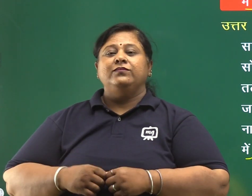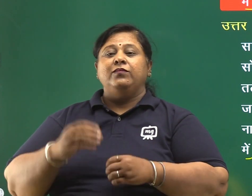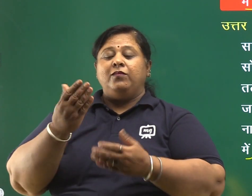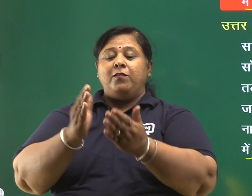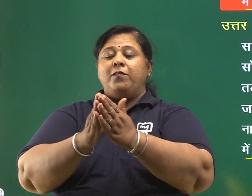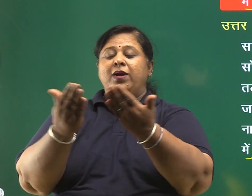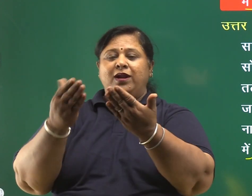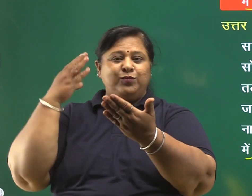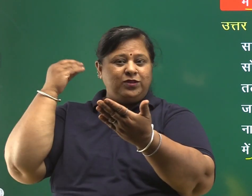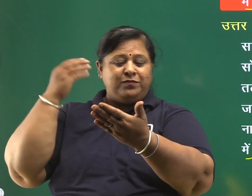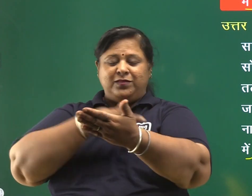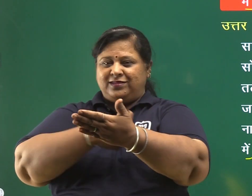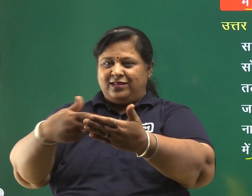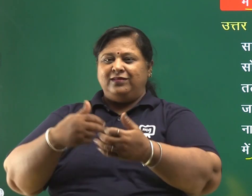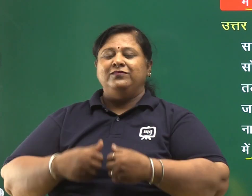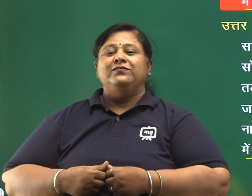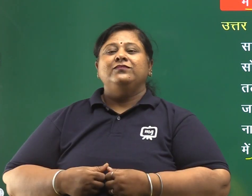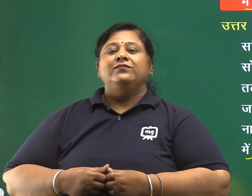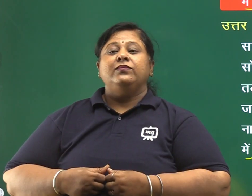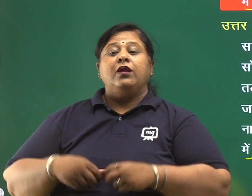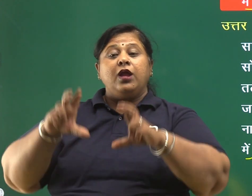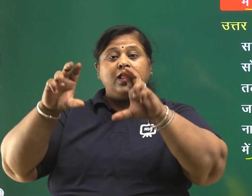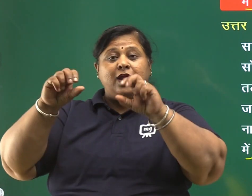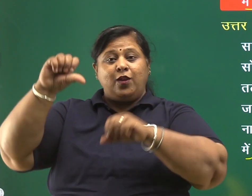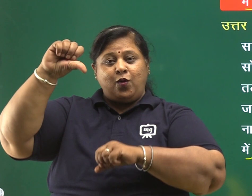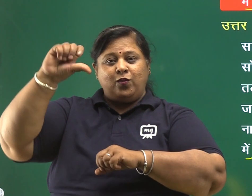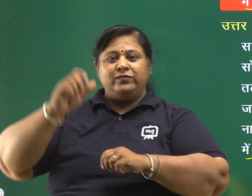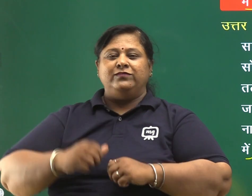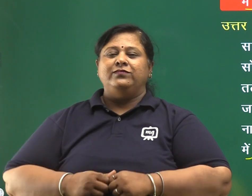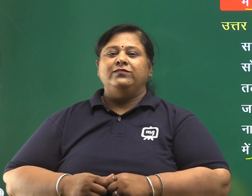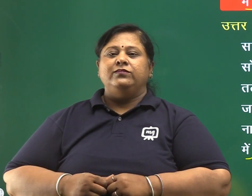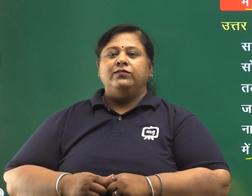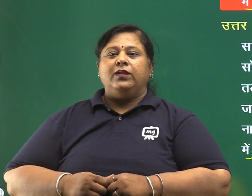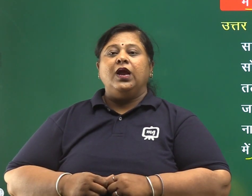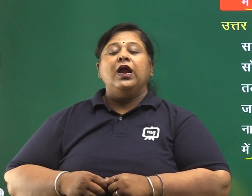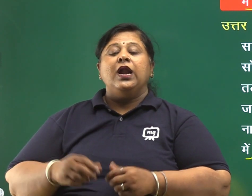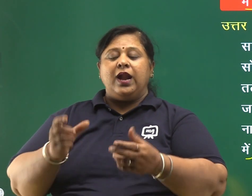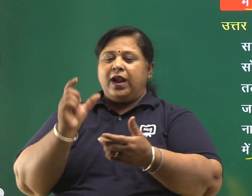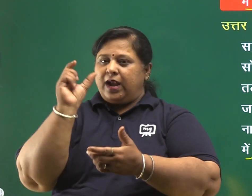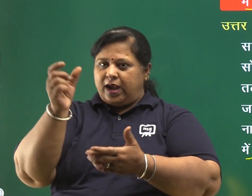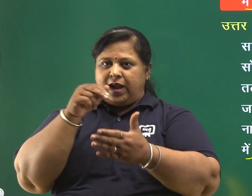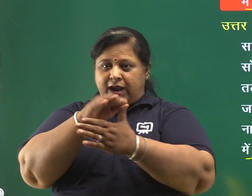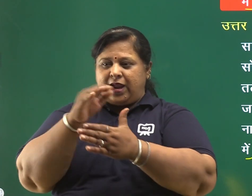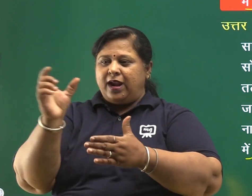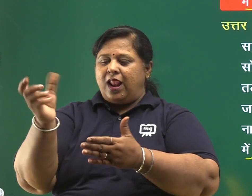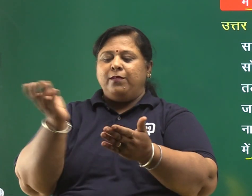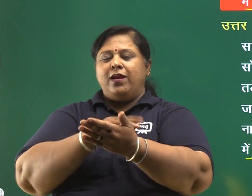पाठ्य पुस्तक वसंत के अध्याय 9 टिकट एल्बम का